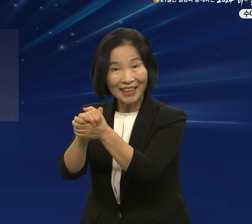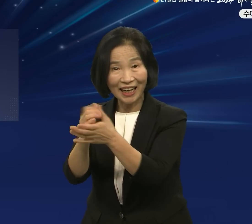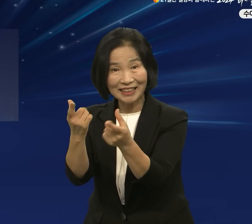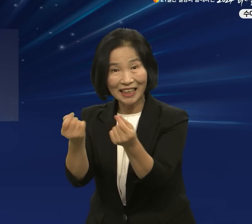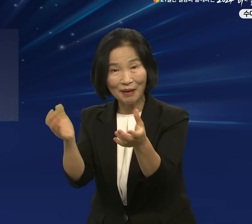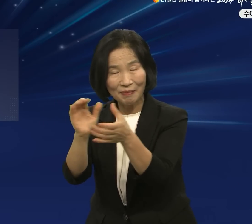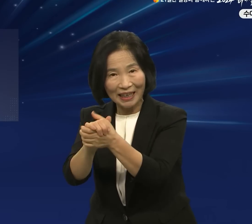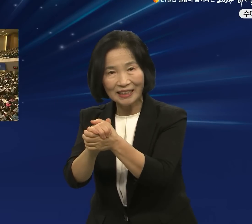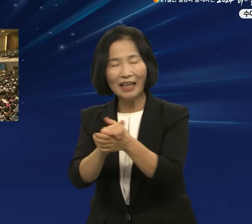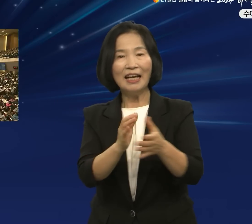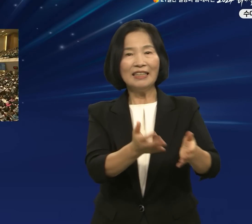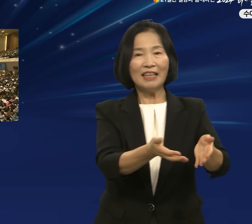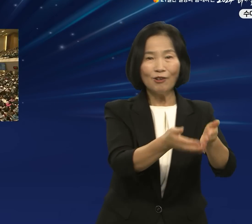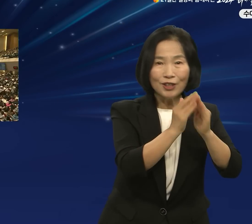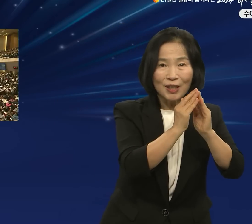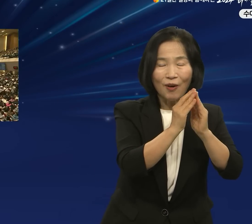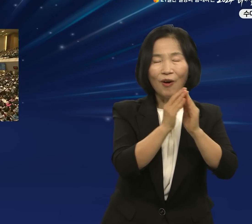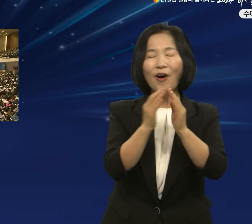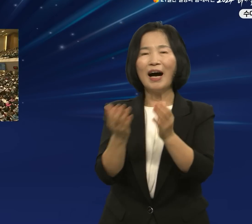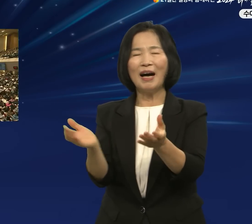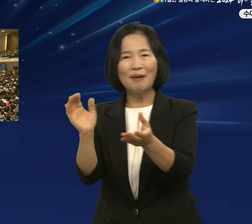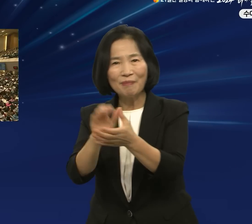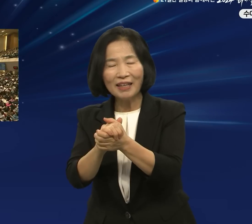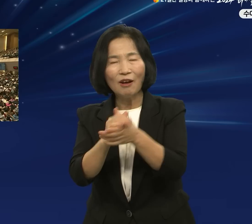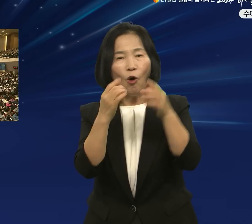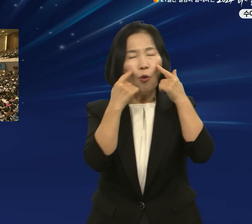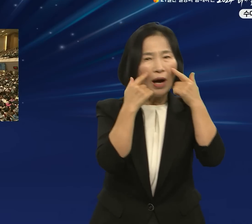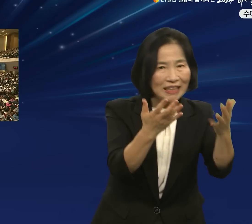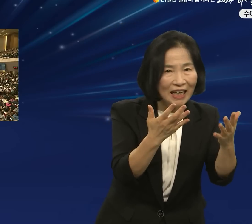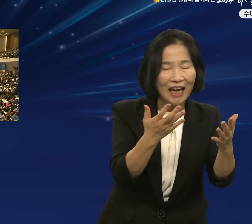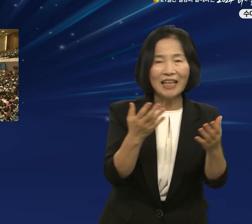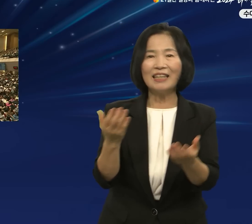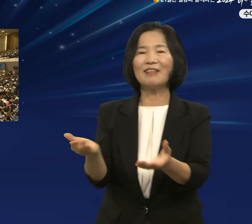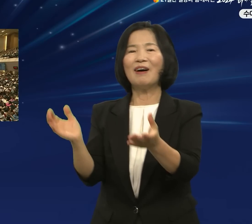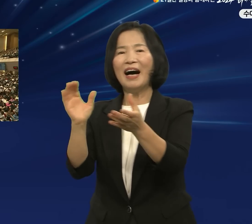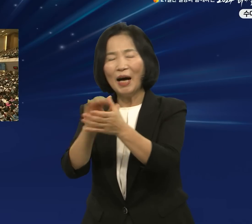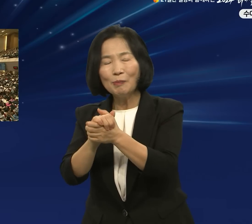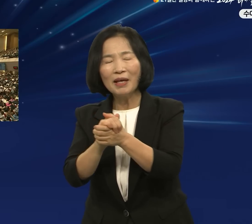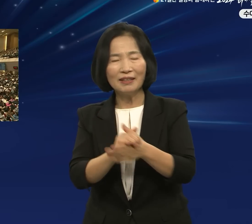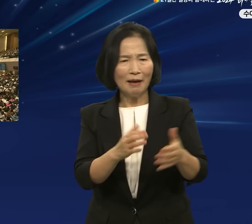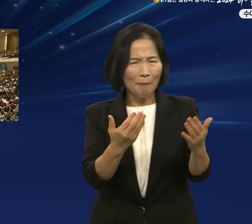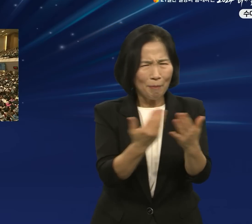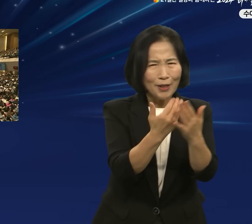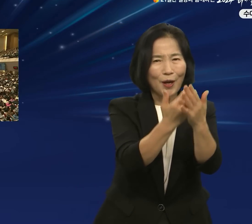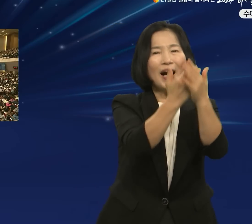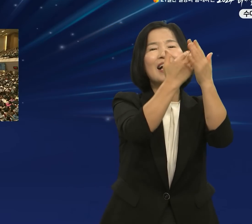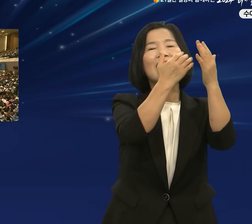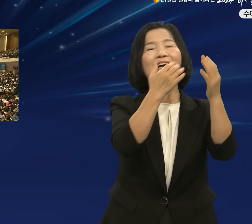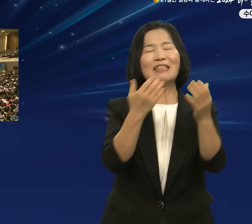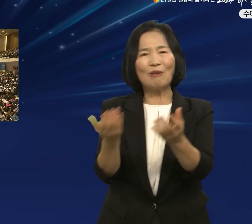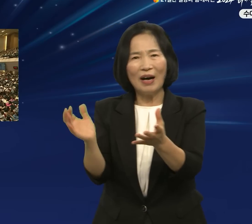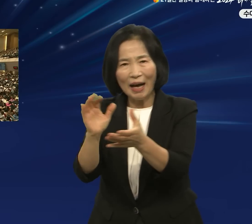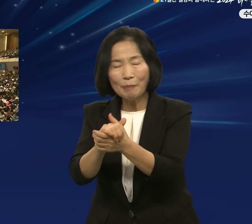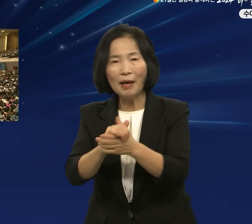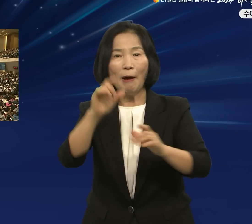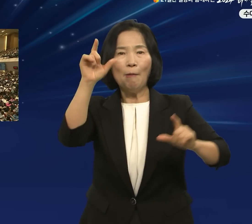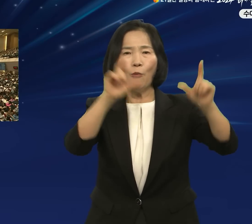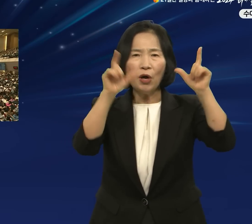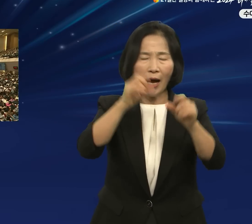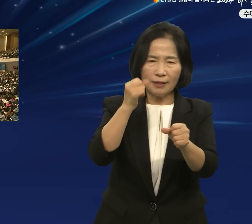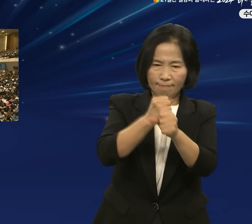세우시고 확실하게 하시고 번영하게 하시고 모양을